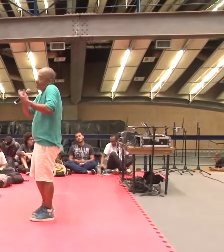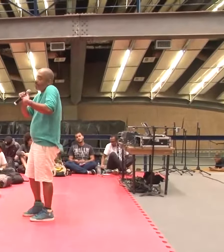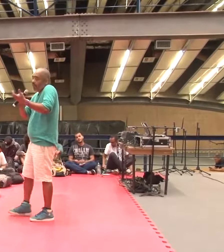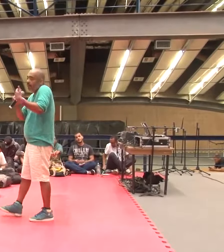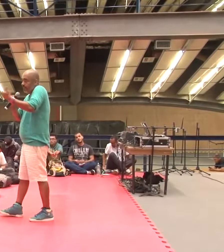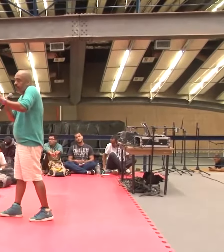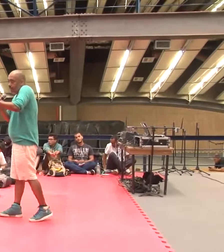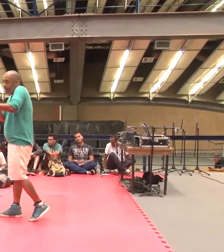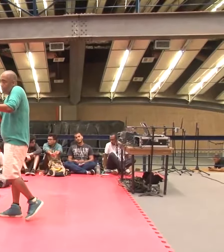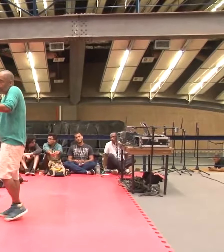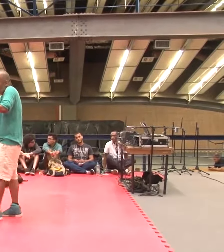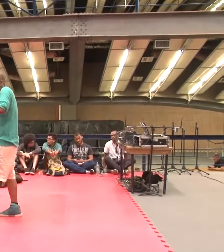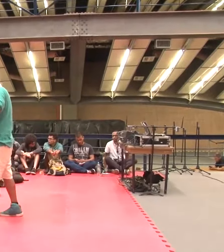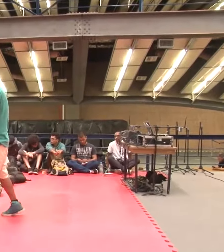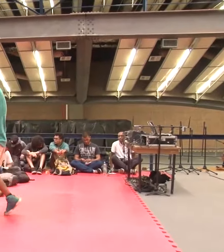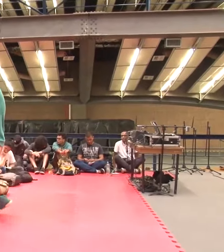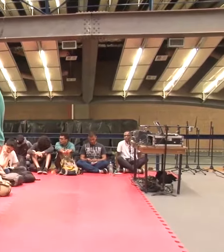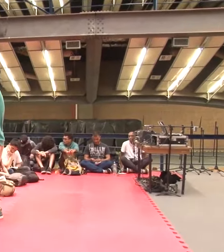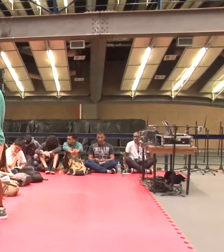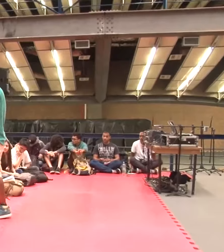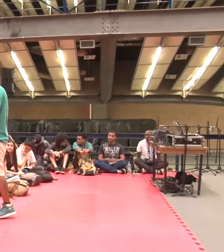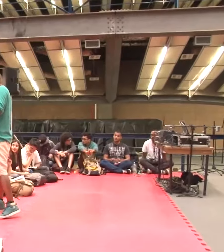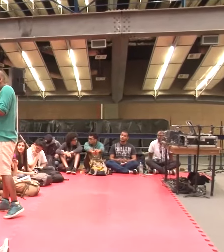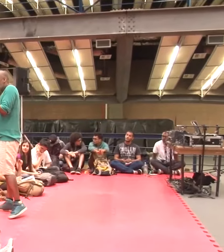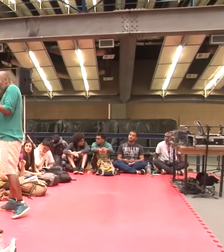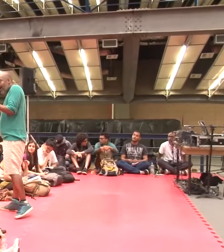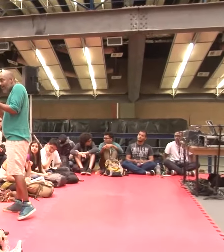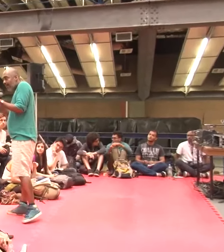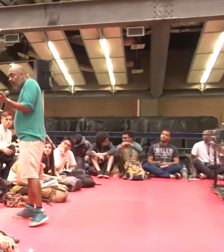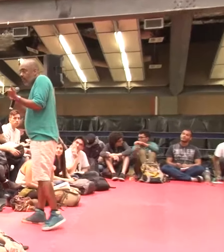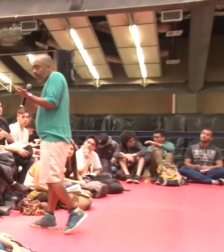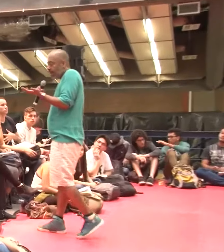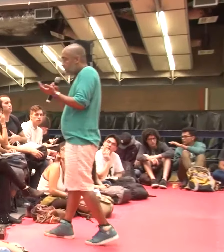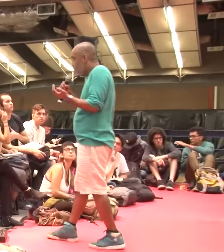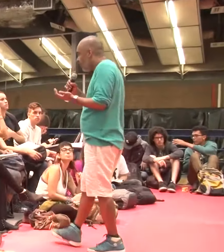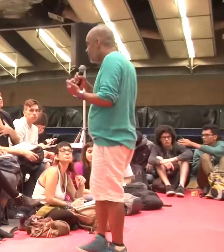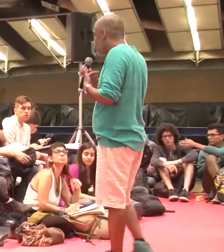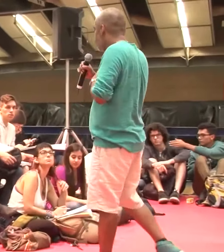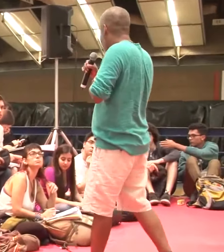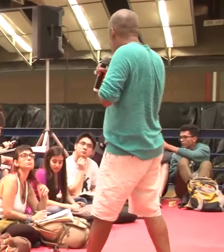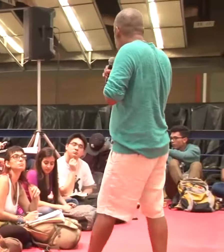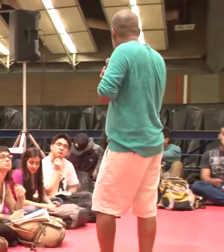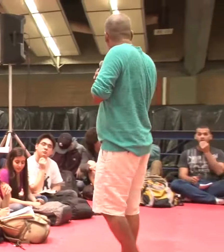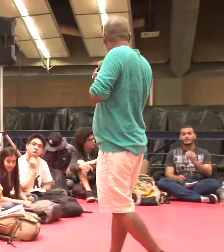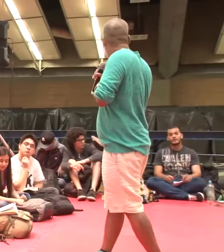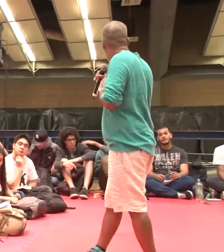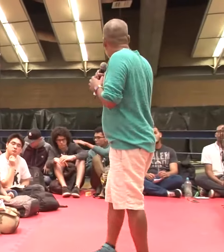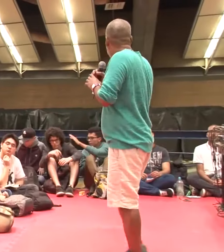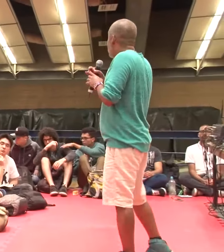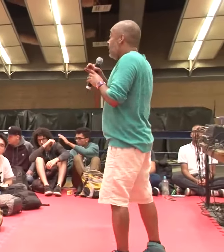que, portanto, trabalham como eu a partir de uma perspectiva comparada, né, comparatista, como a gente prefere dizer.